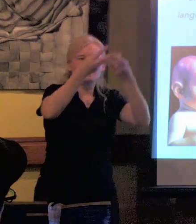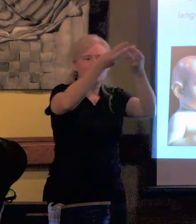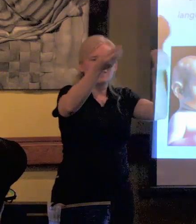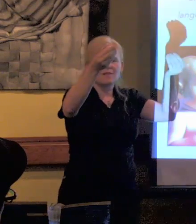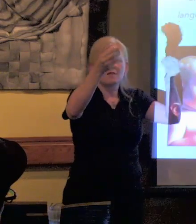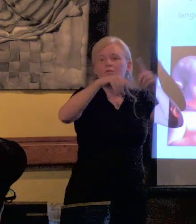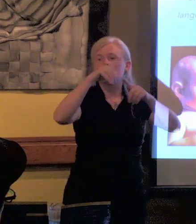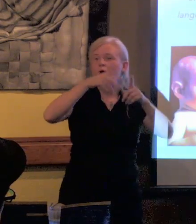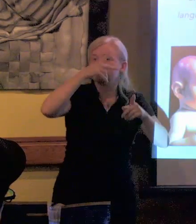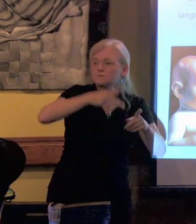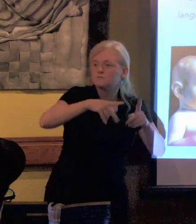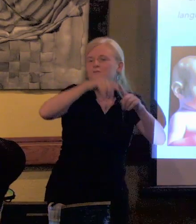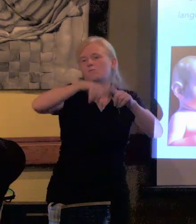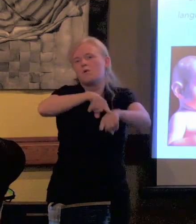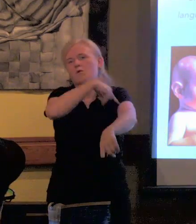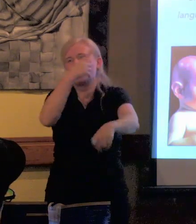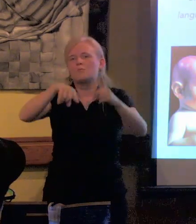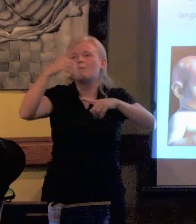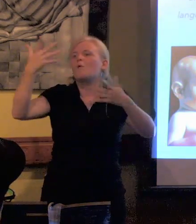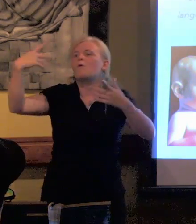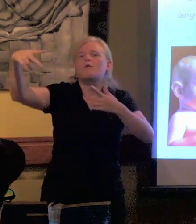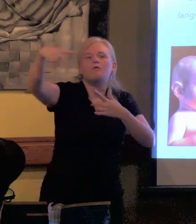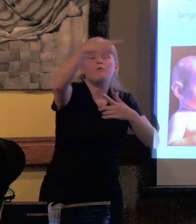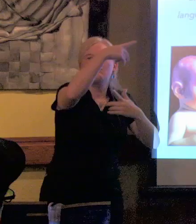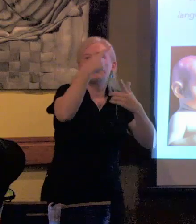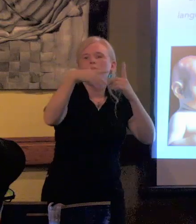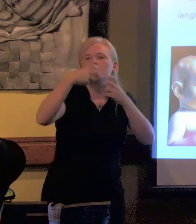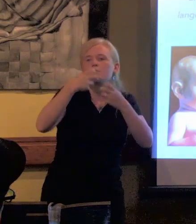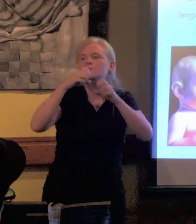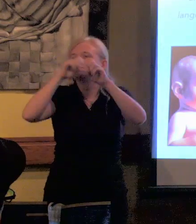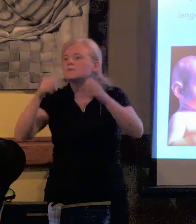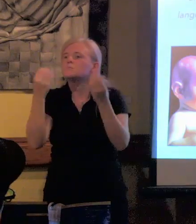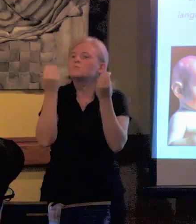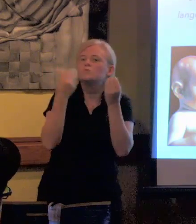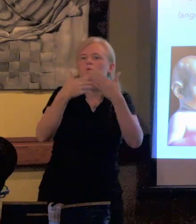au problème vécu par la personne sourde pour pouvoir diminuer finalement